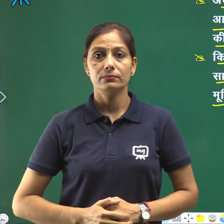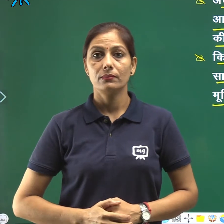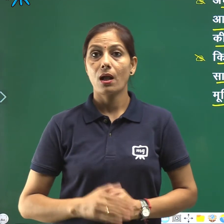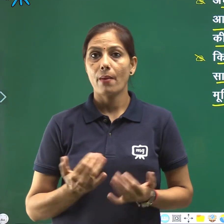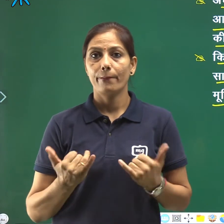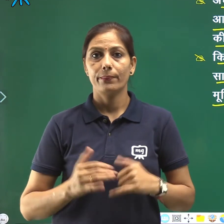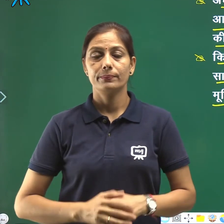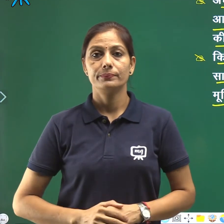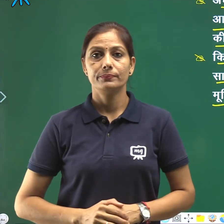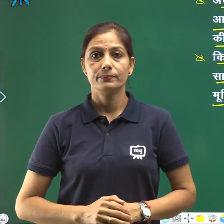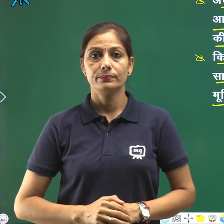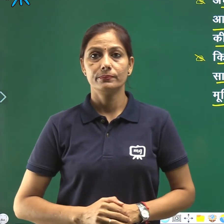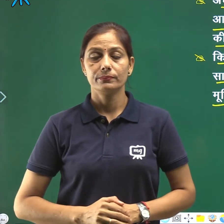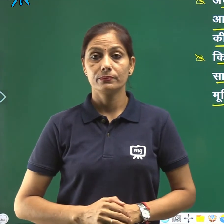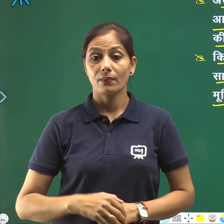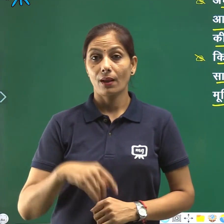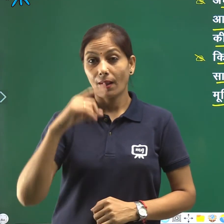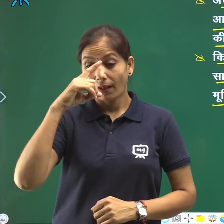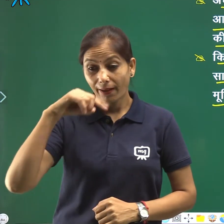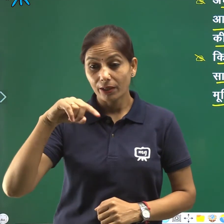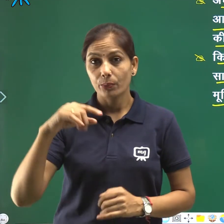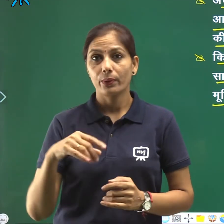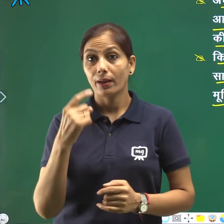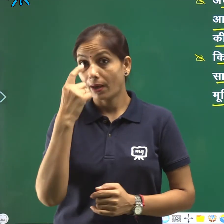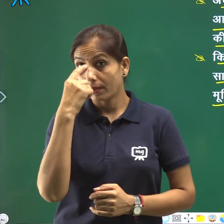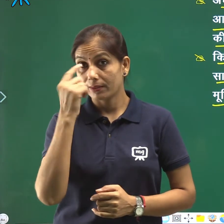अब कटे हुए नाक की